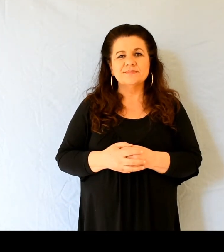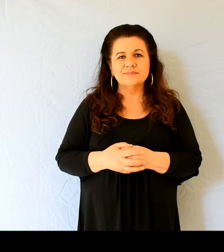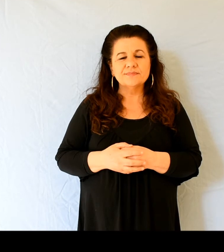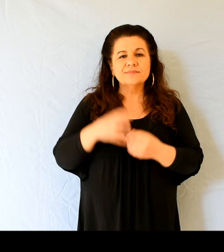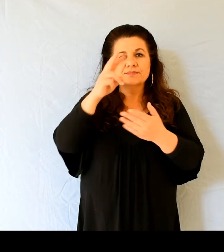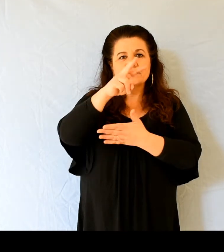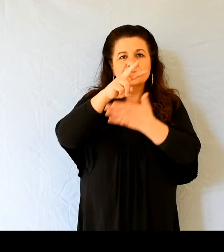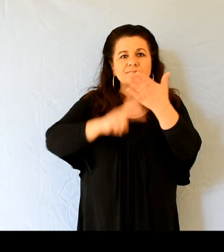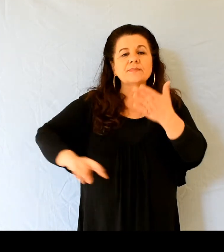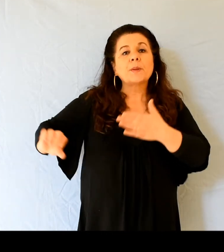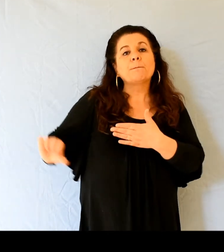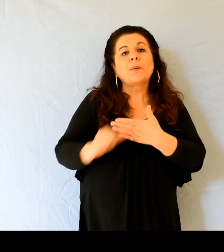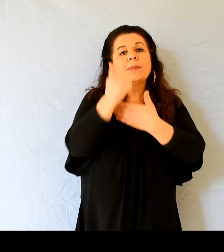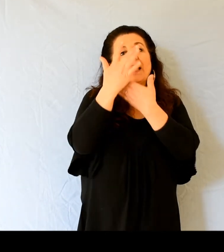Lecture de la première lettre de Saint Jean.